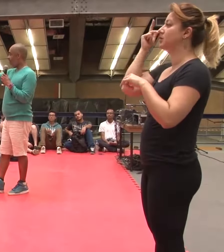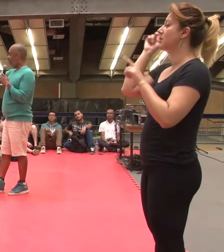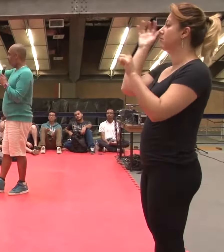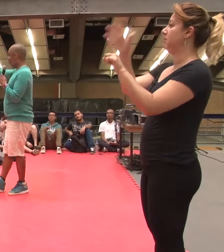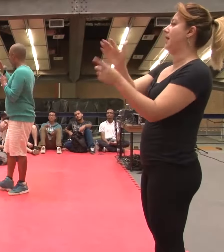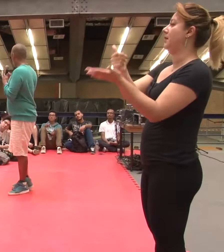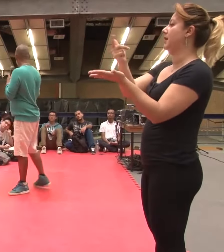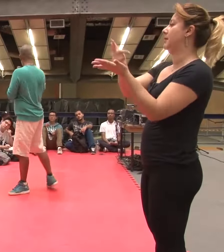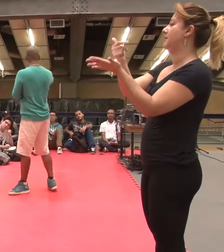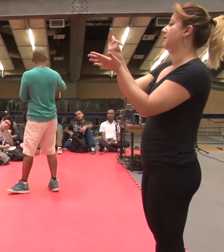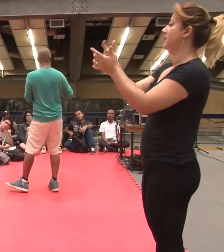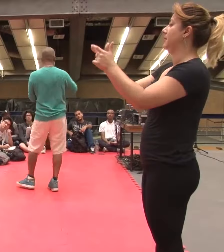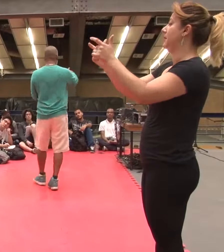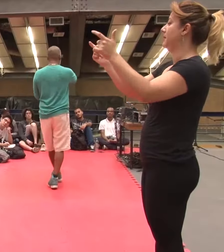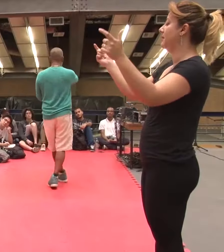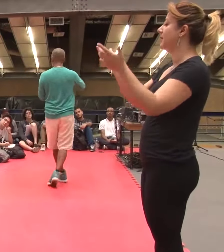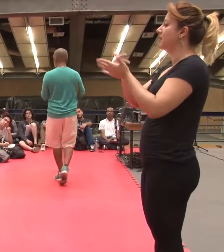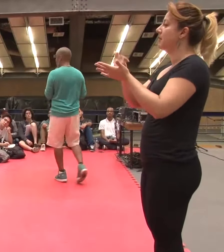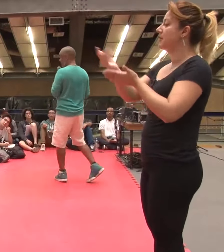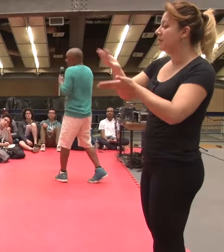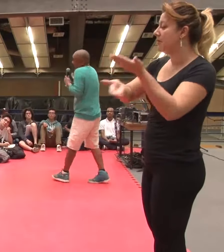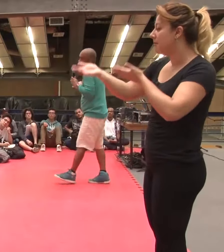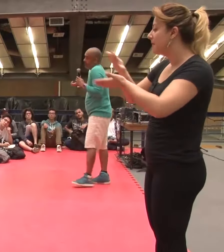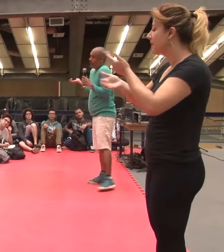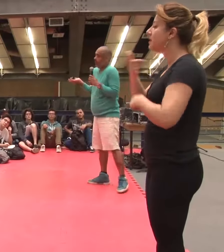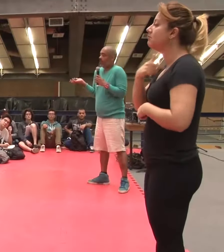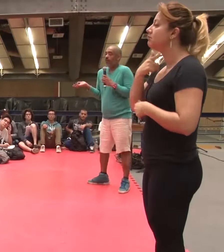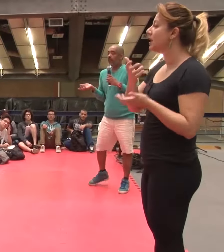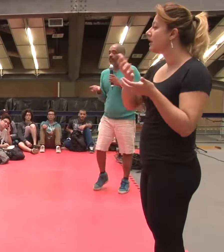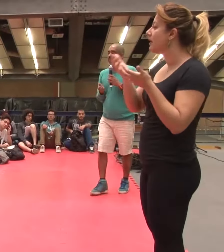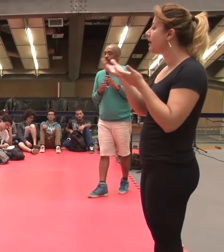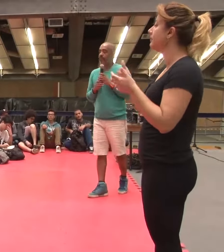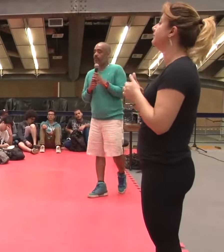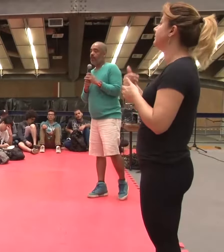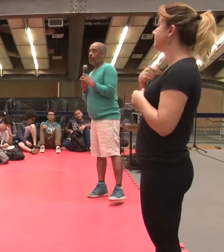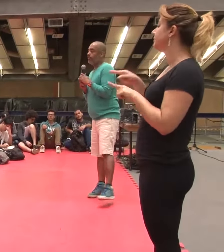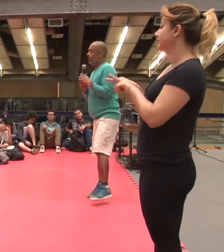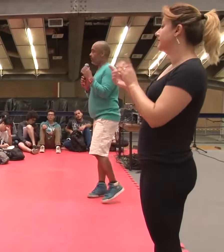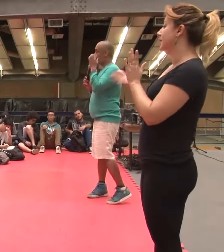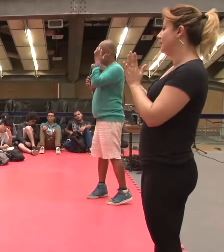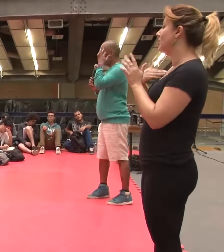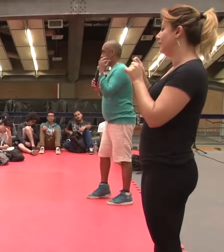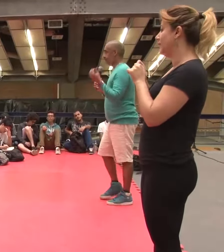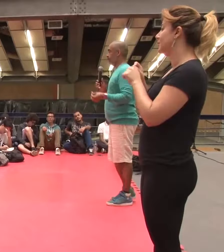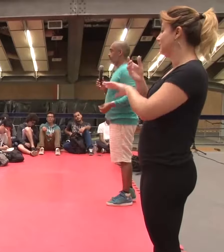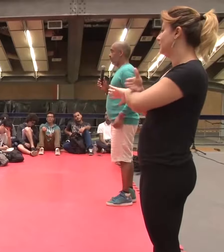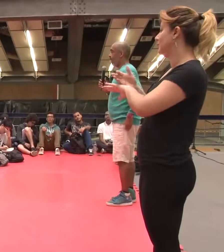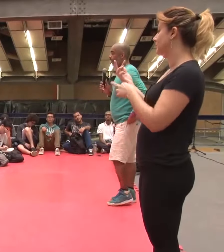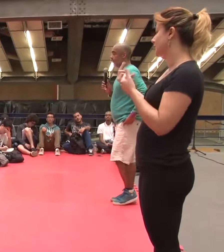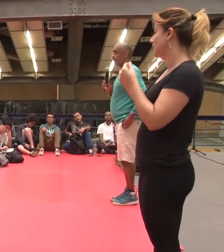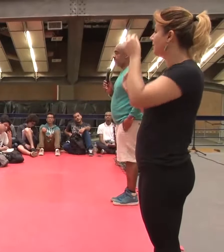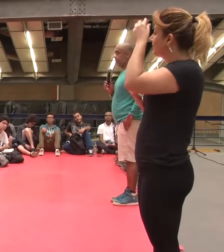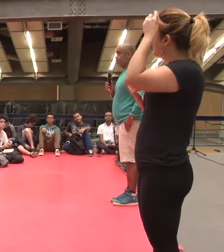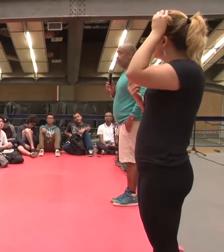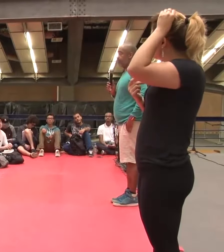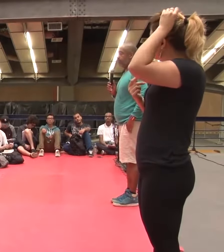Um compra outro, a gente troca, não sei o que. Eu faço isso, né? Com os meus